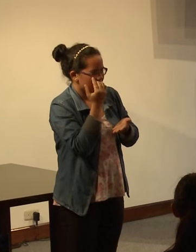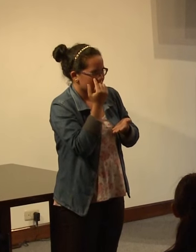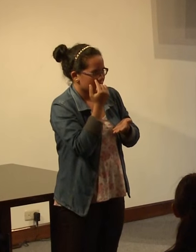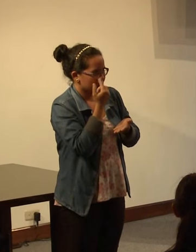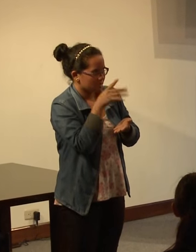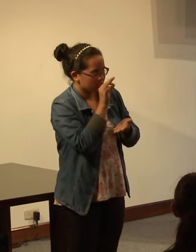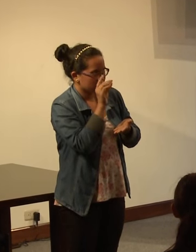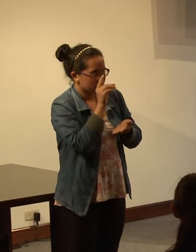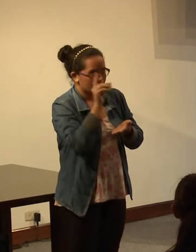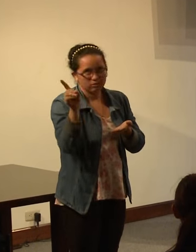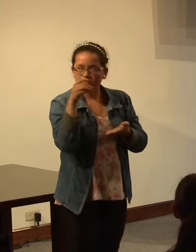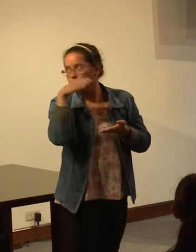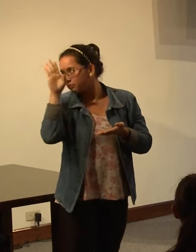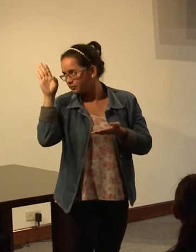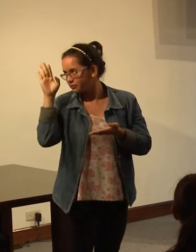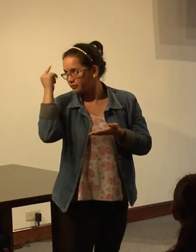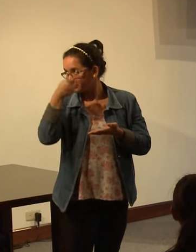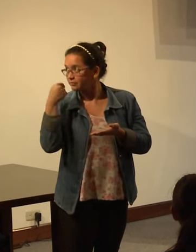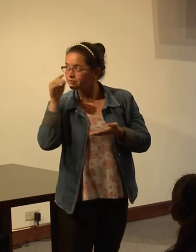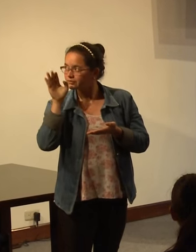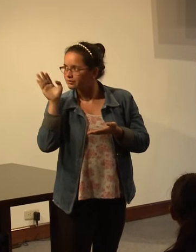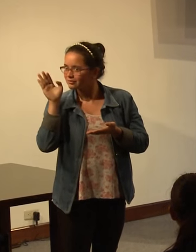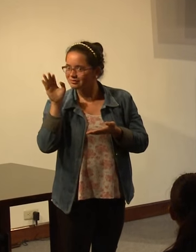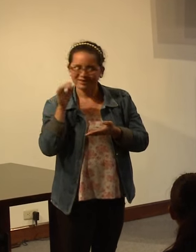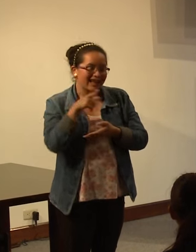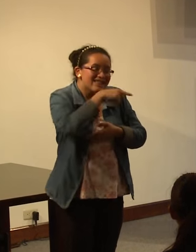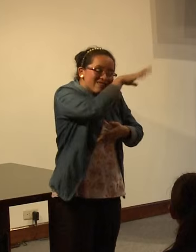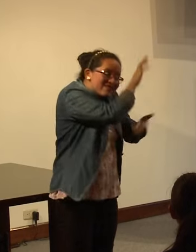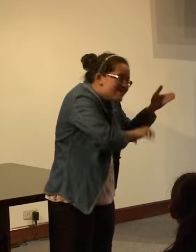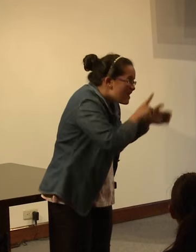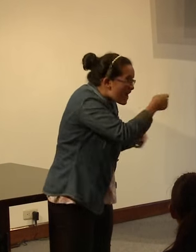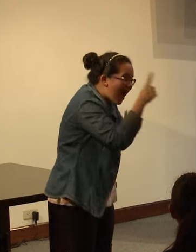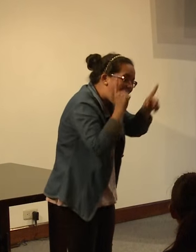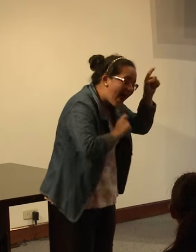lado derecho. Así lo es. Eso